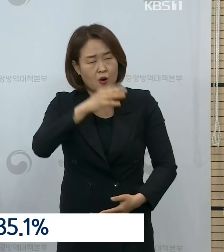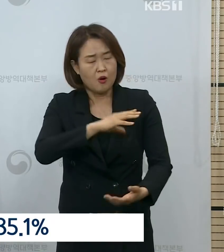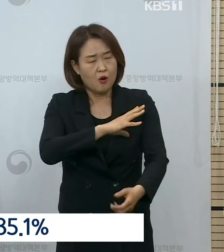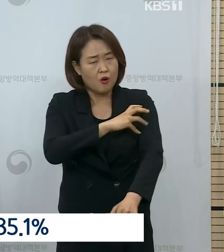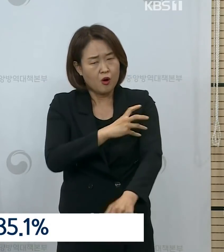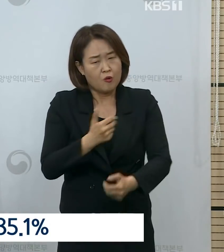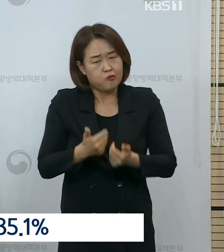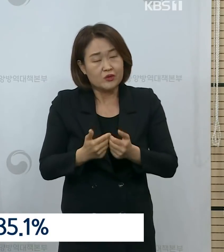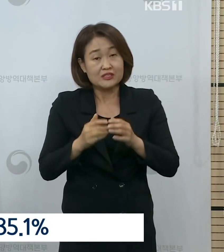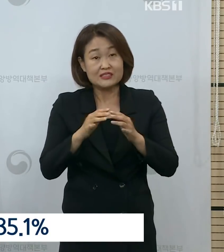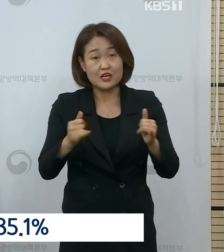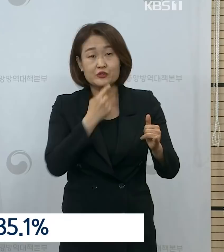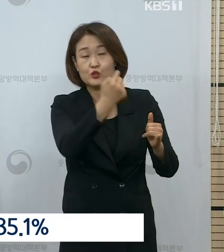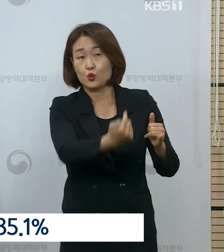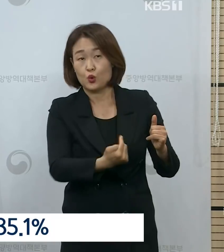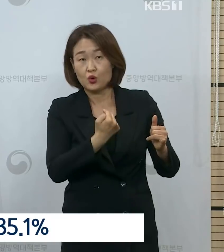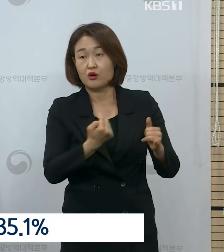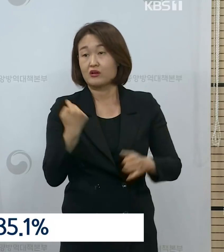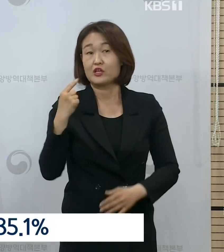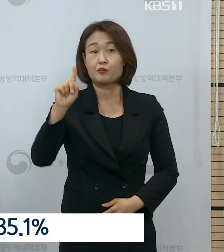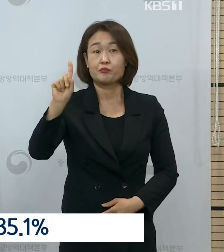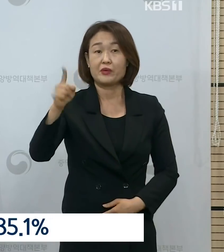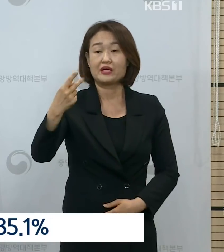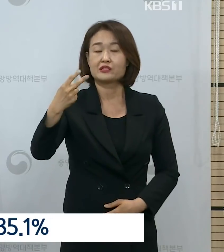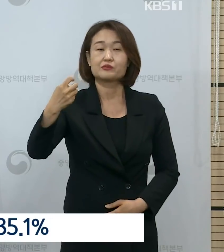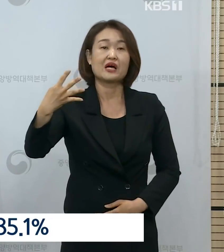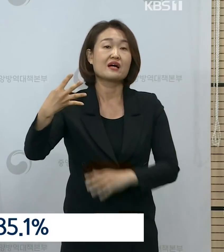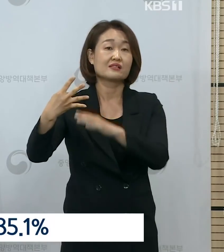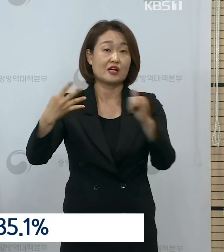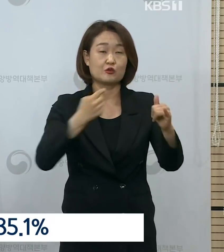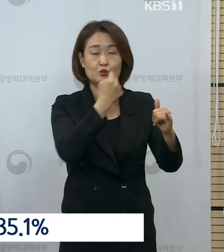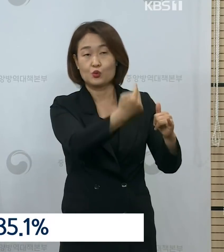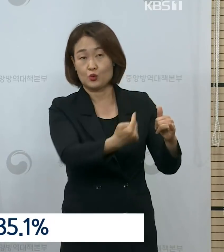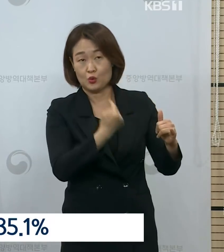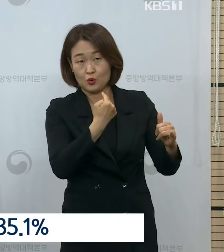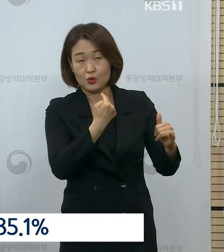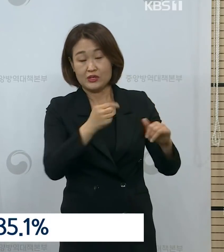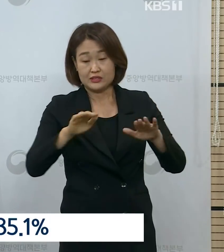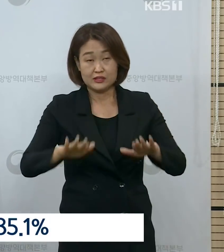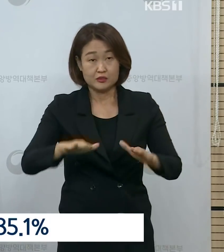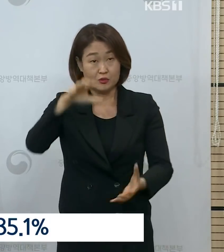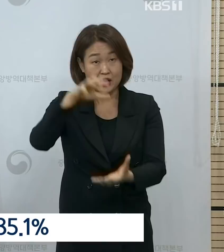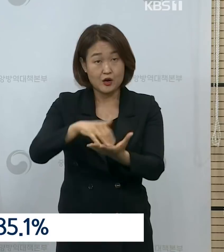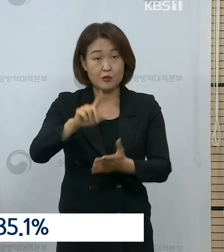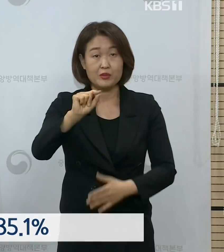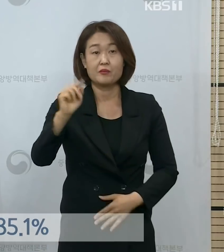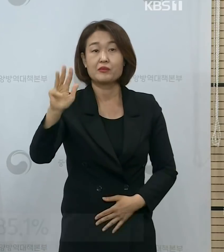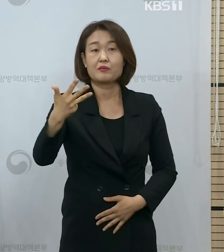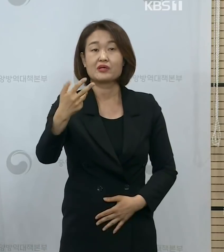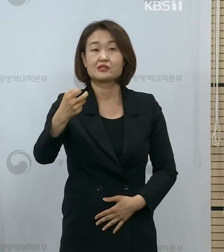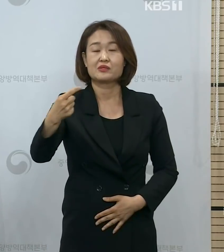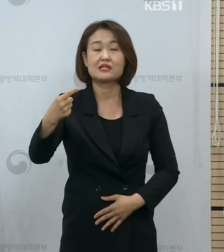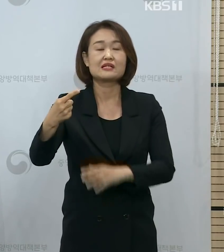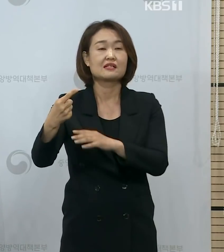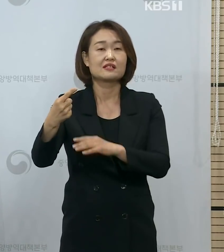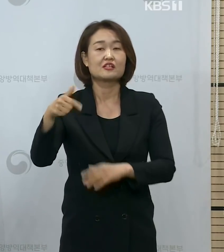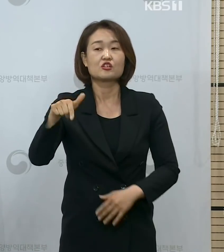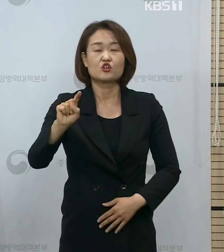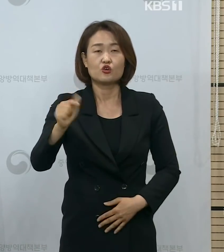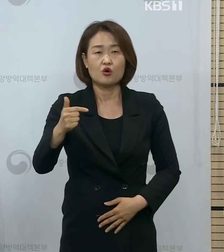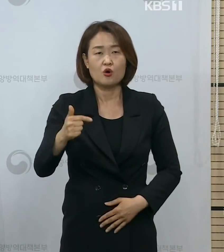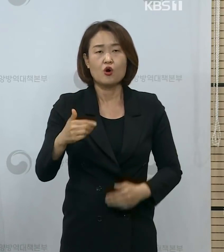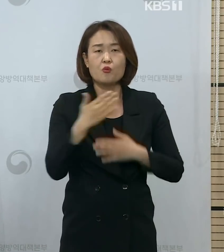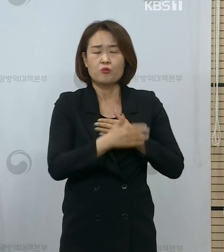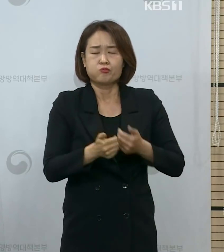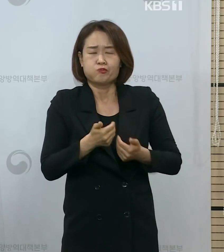말씀드리겠습니다. 어제는 신규로 124건이 신고가 추가가 되어 현재까지는 1,821건이